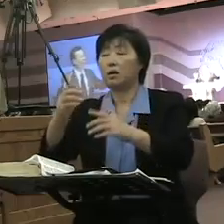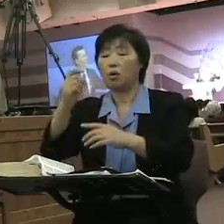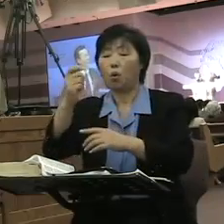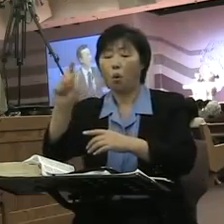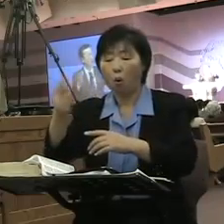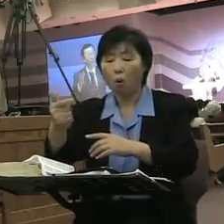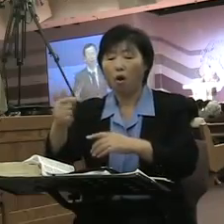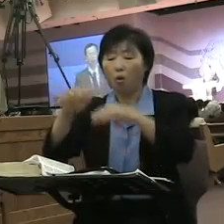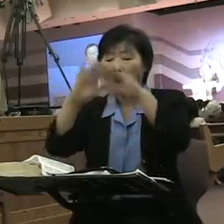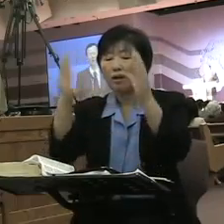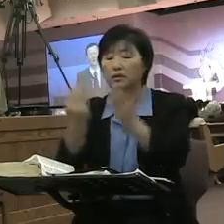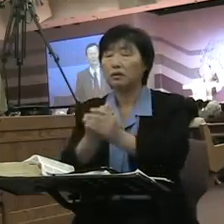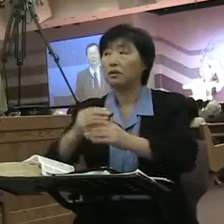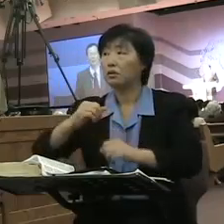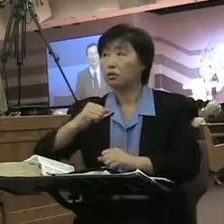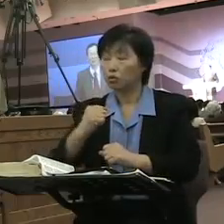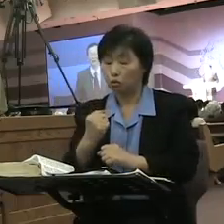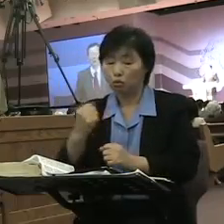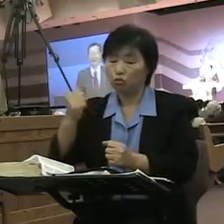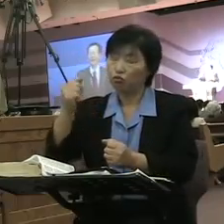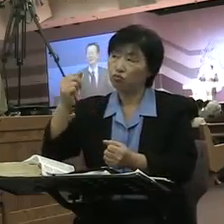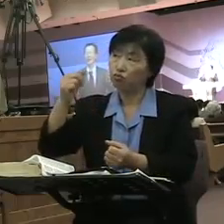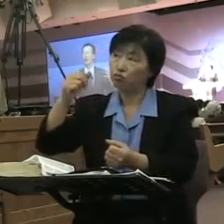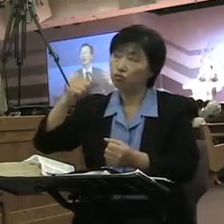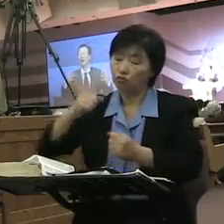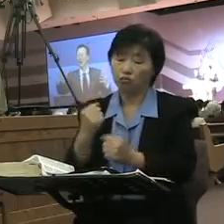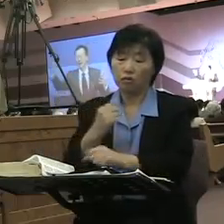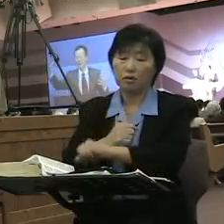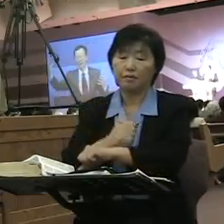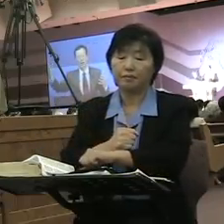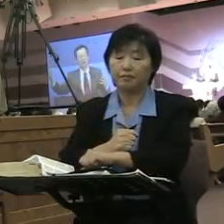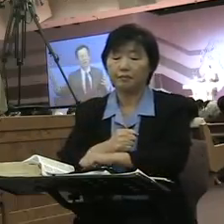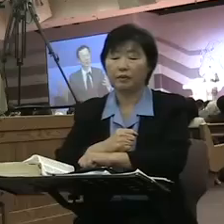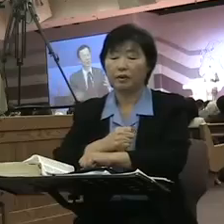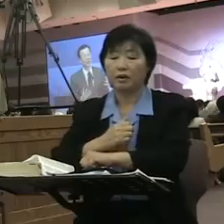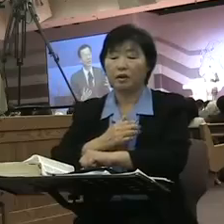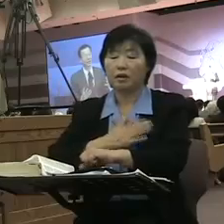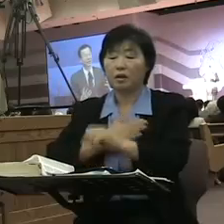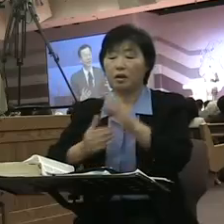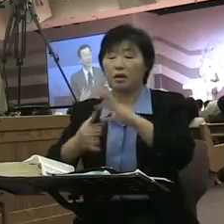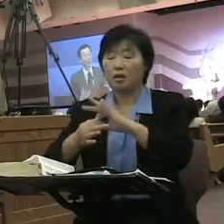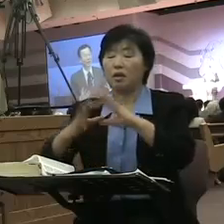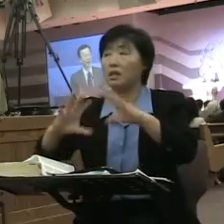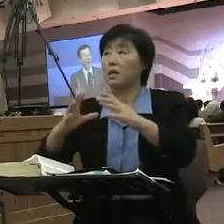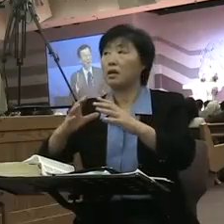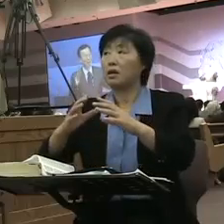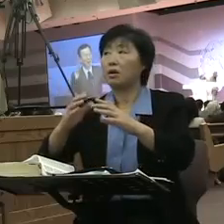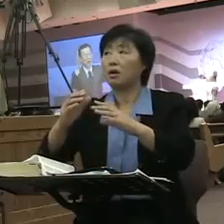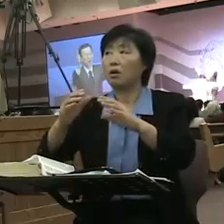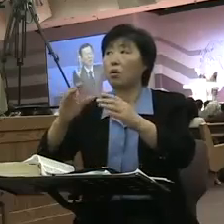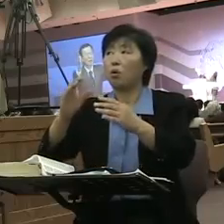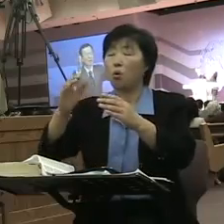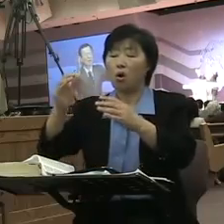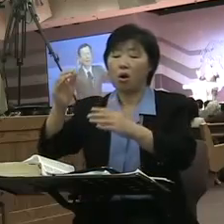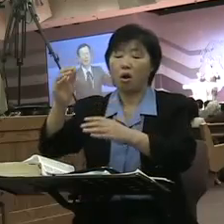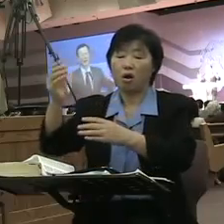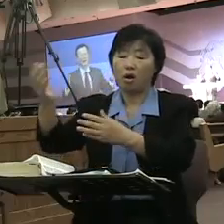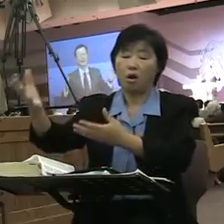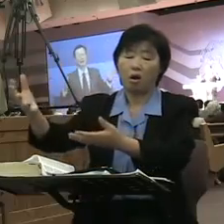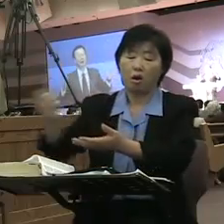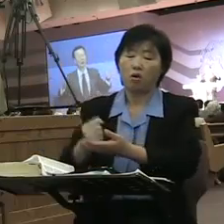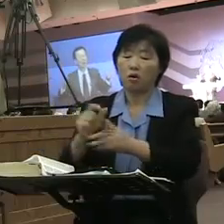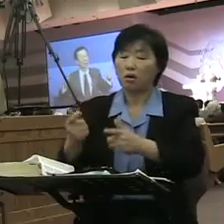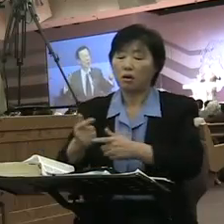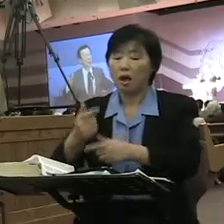말씀에 완전히 굴복시킵니다. 나의 세계관 안에 하나님의 말씀을 끌어당기는 게 아니고 하나님의 말씀 앞에